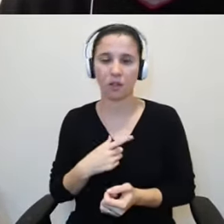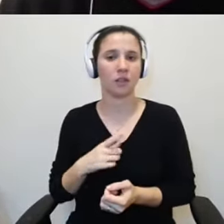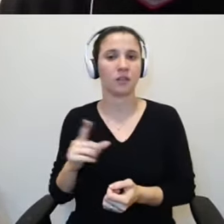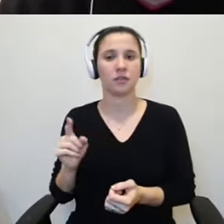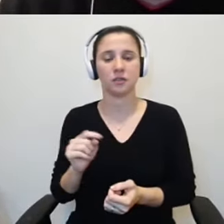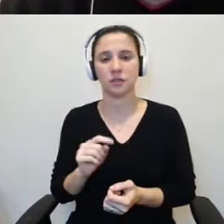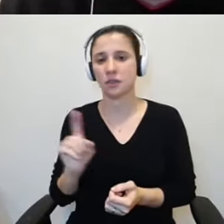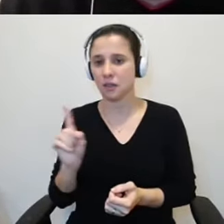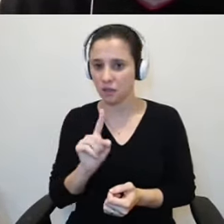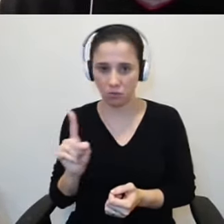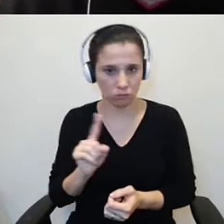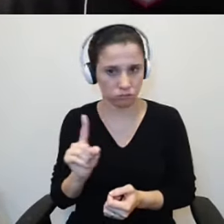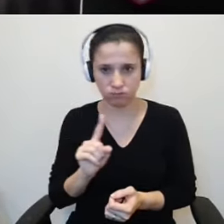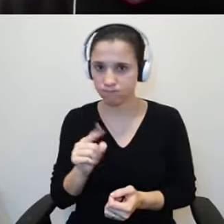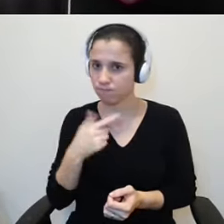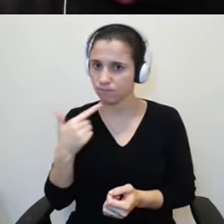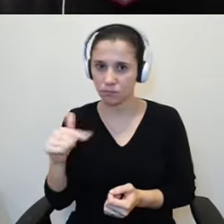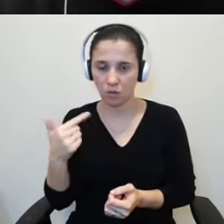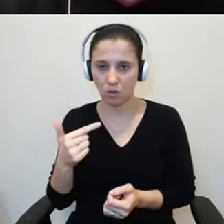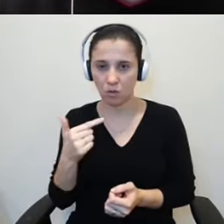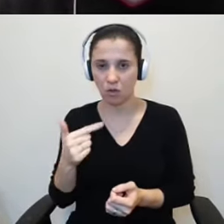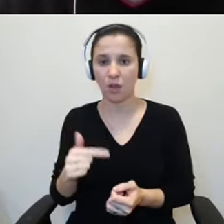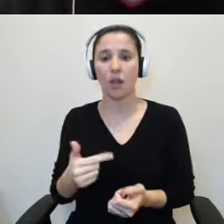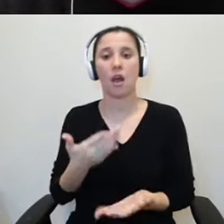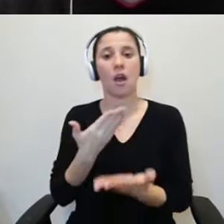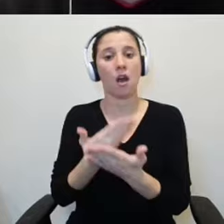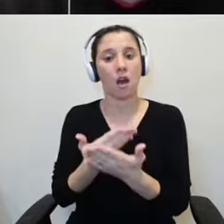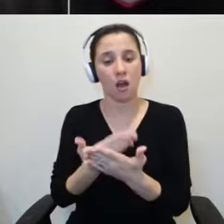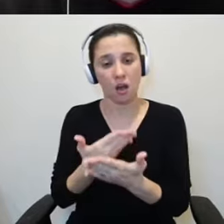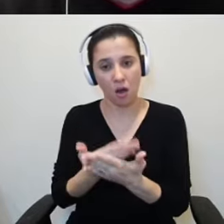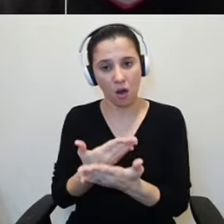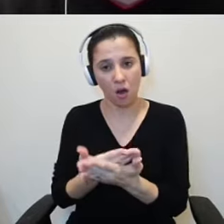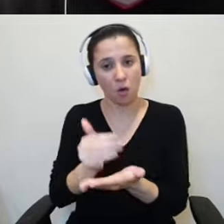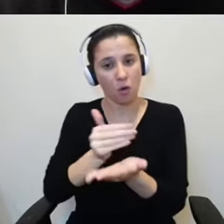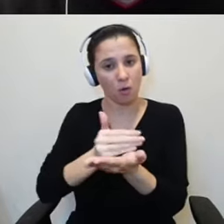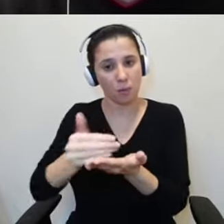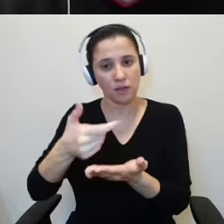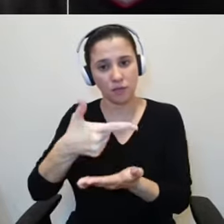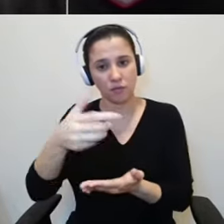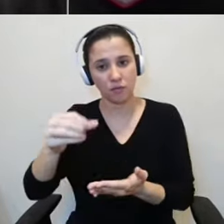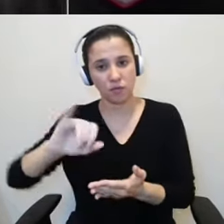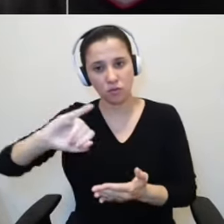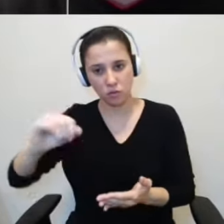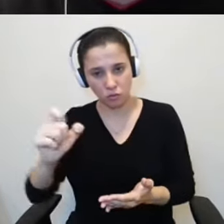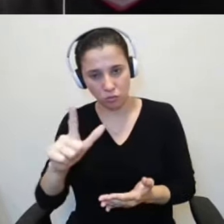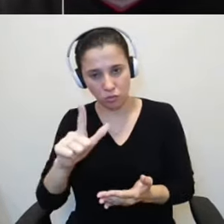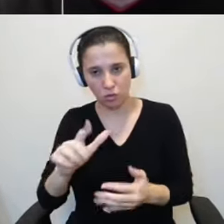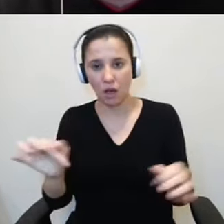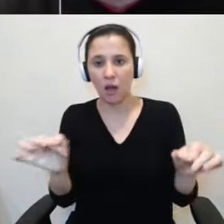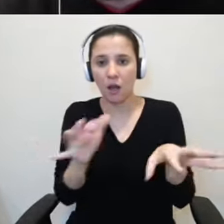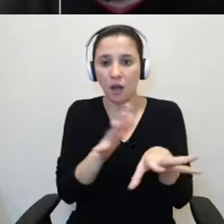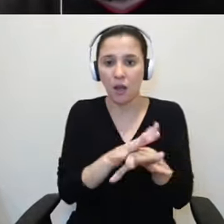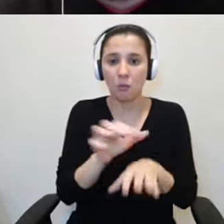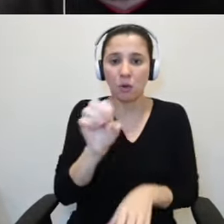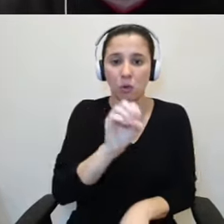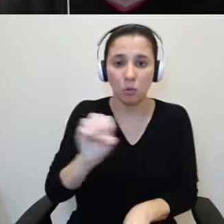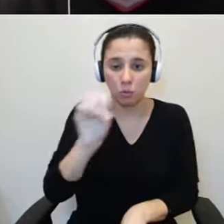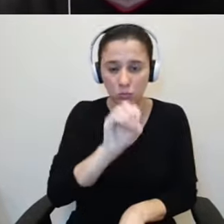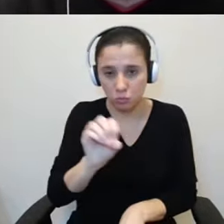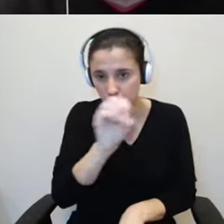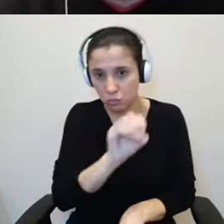terminando ali no início de outubro, desconsiderando sábados com aulas. Justamente a gente está deixando esse